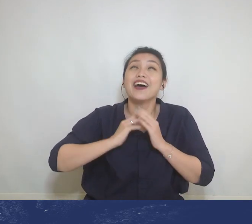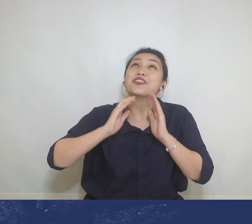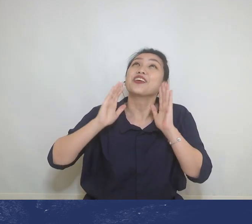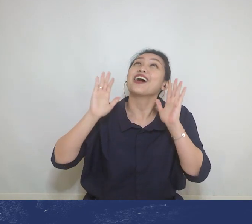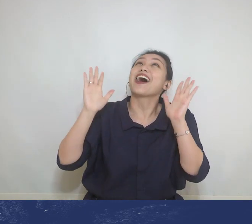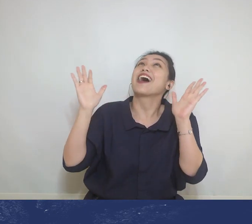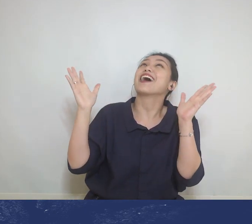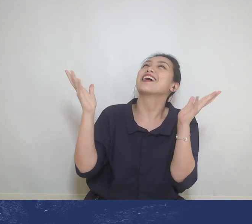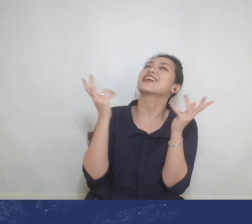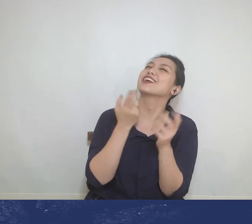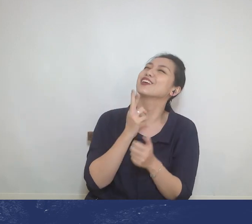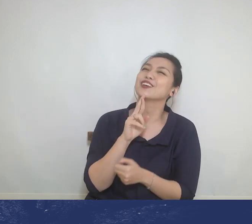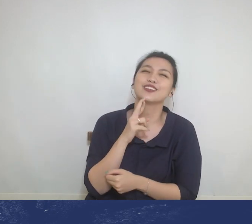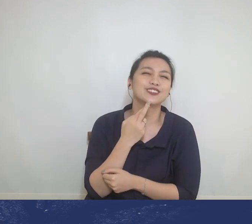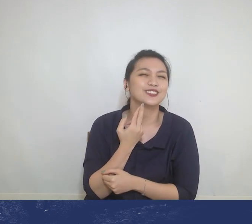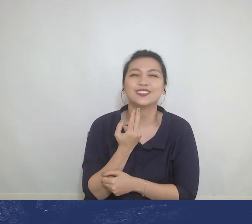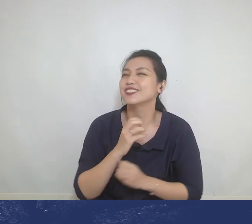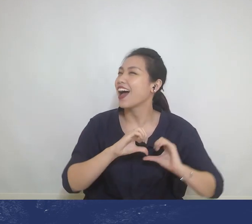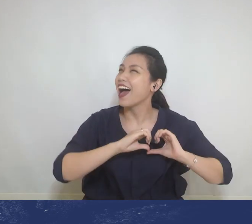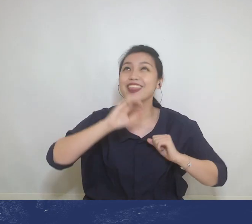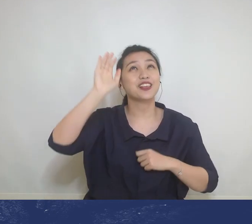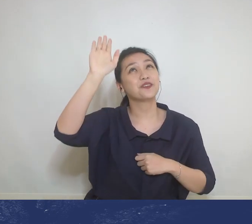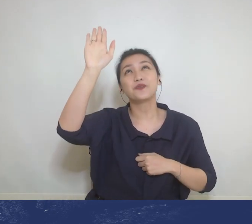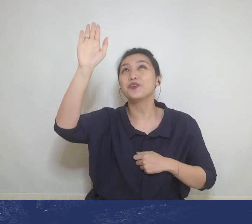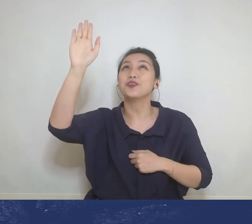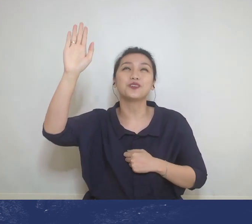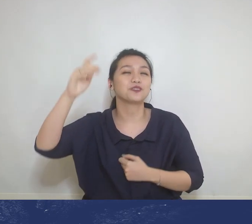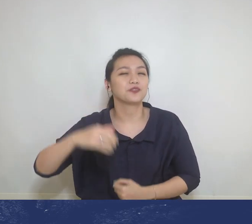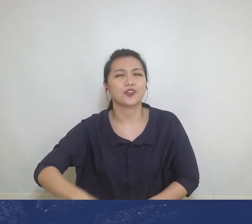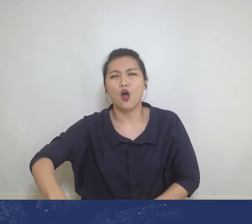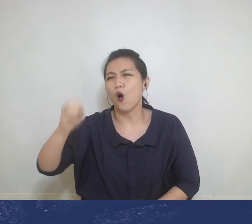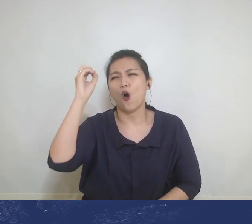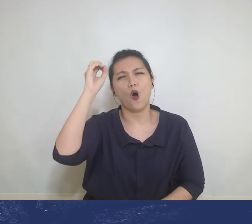ku dambah hadirmu.